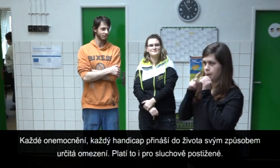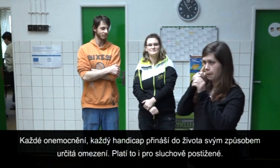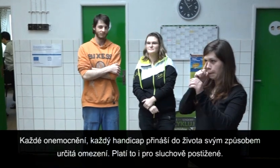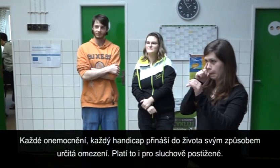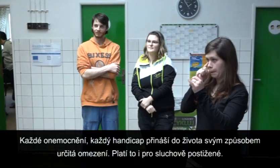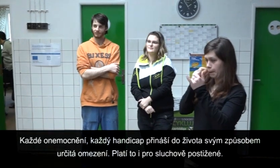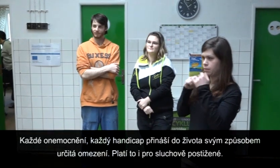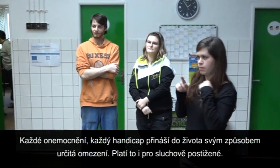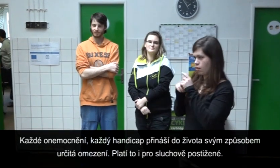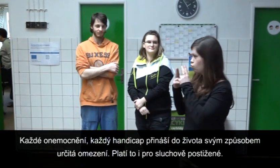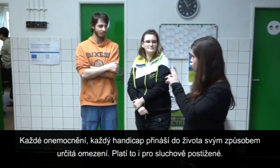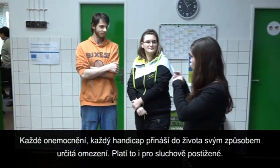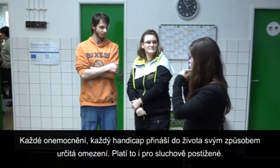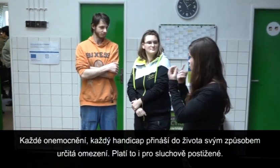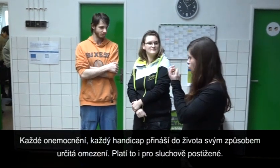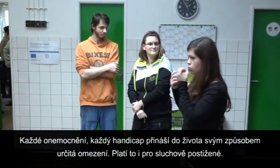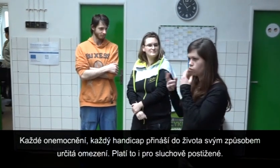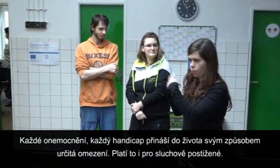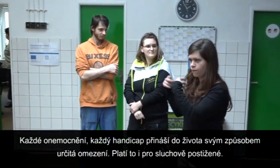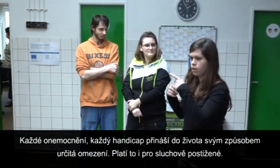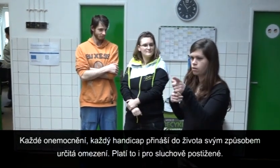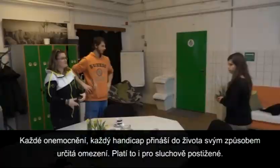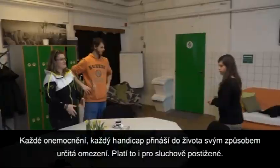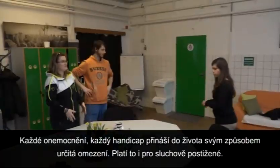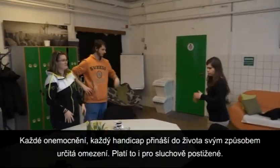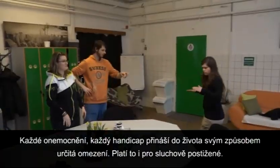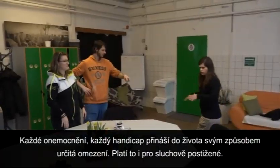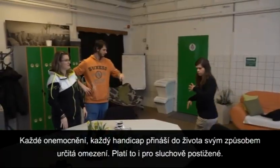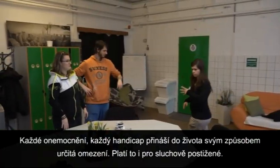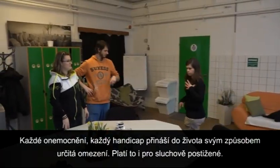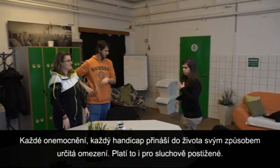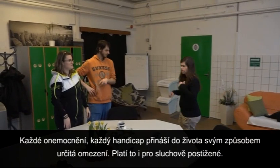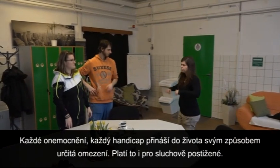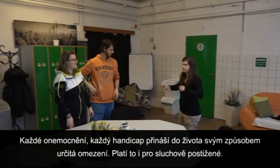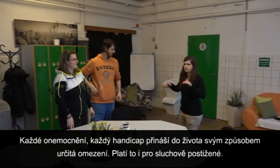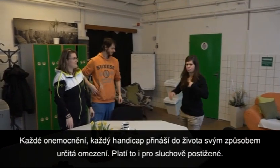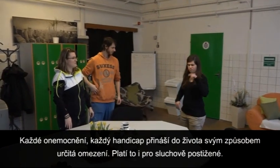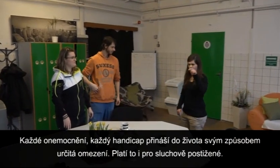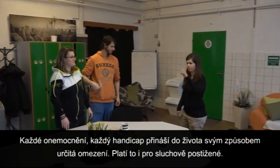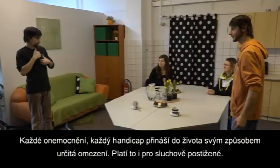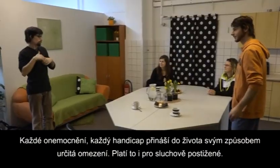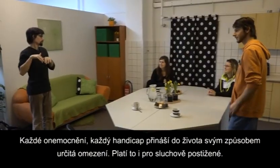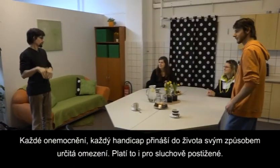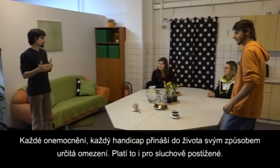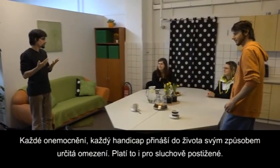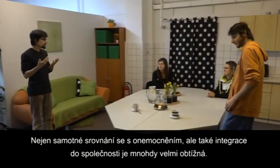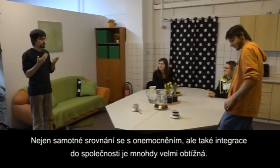Každé onemocnění, každý handicap přináší do života svým způsobem určitá omezení. Platí to i pro sluchově postižené.